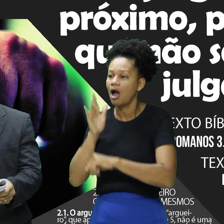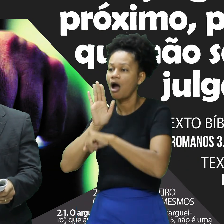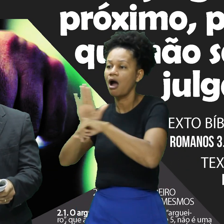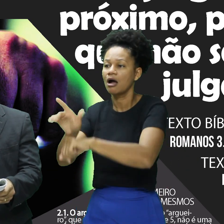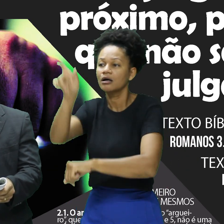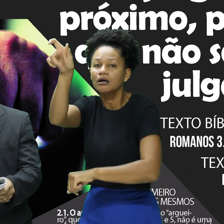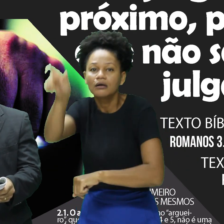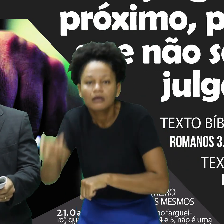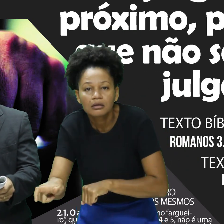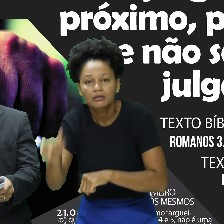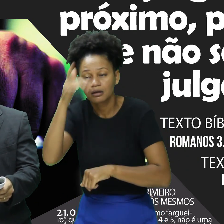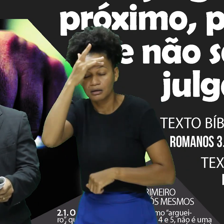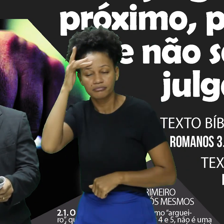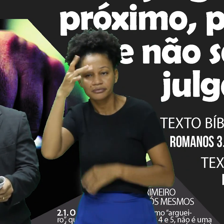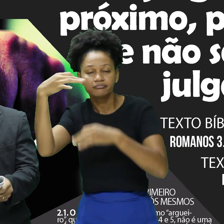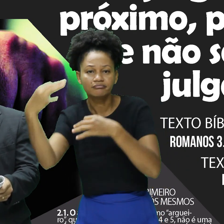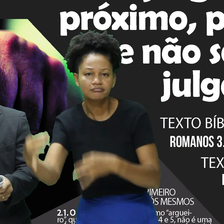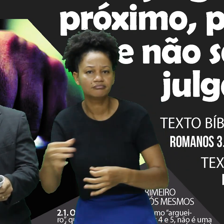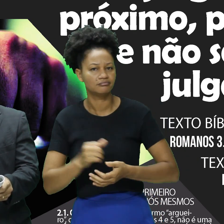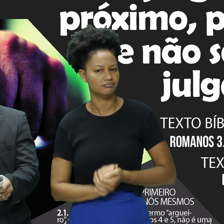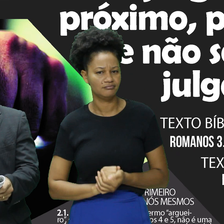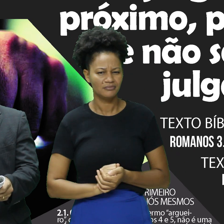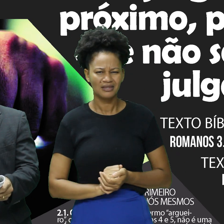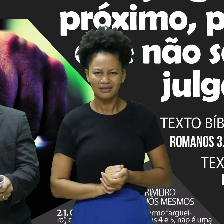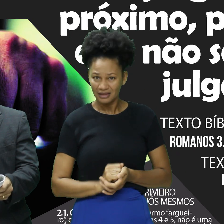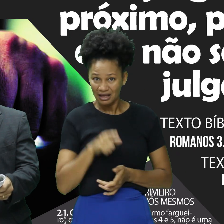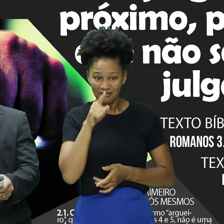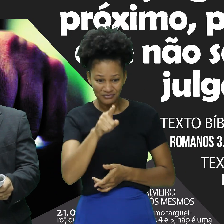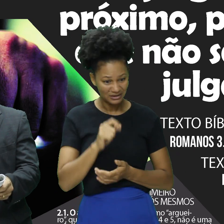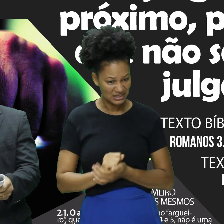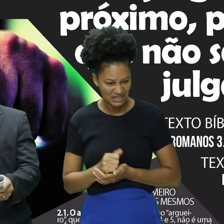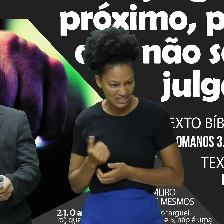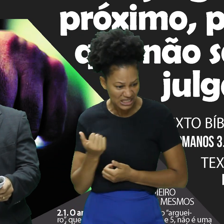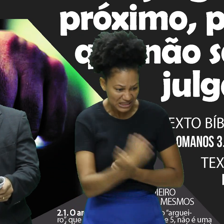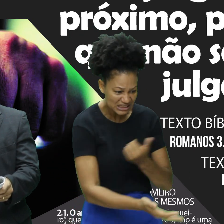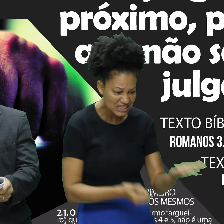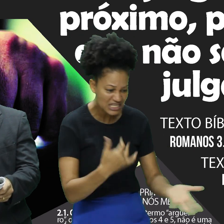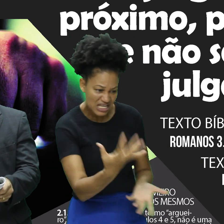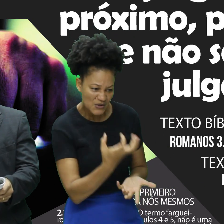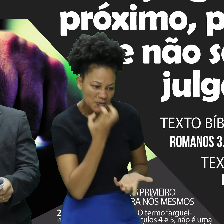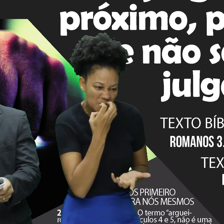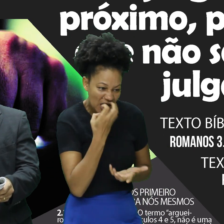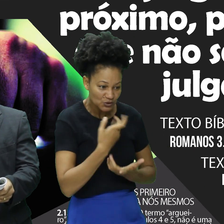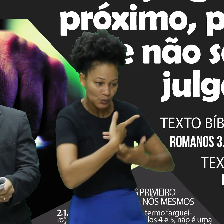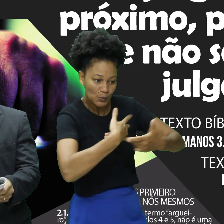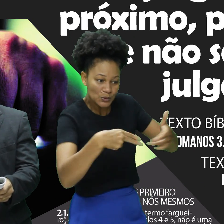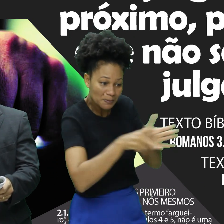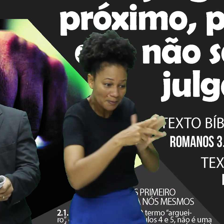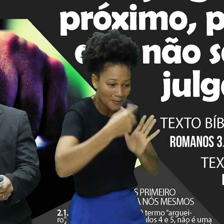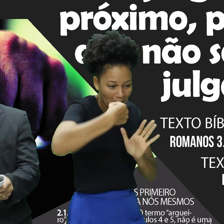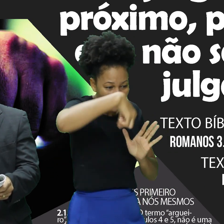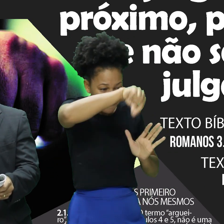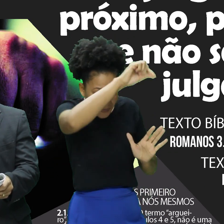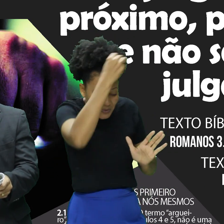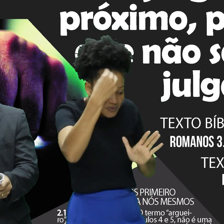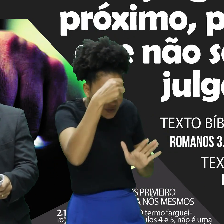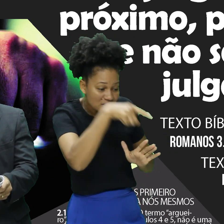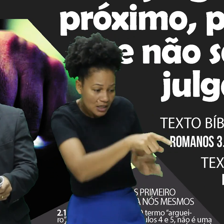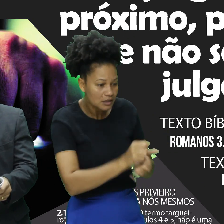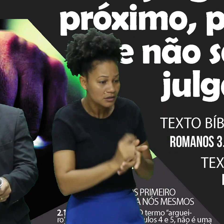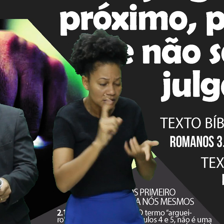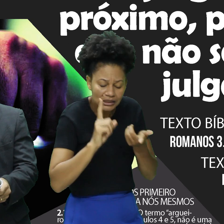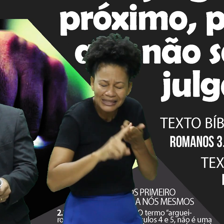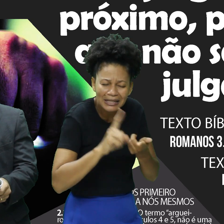irmão. Não deis aos cães as coisas santas, nem deiteis